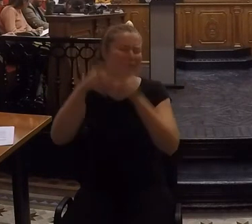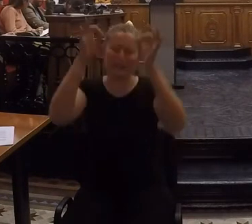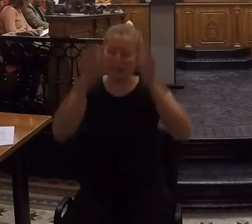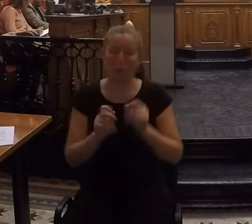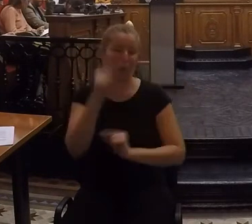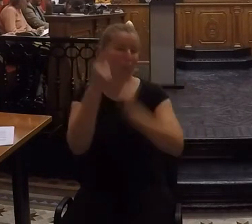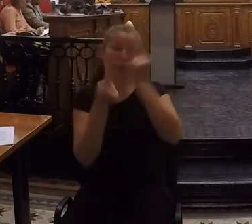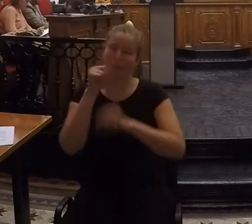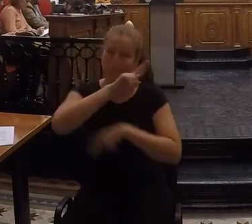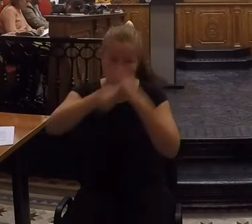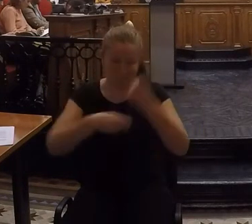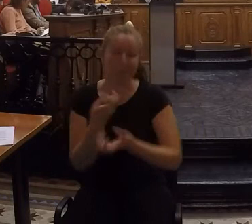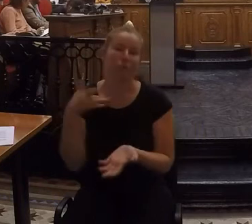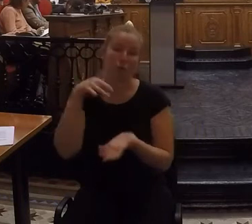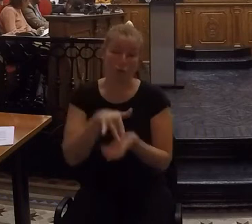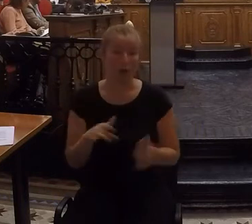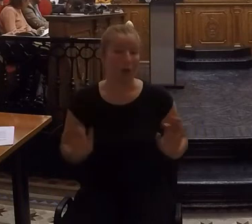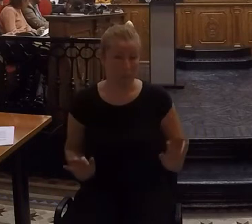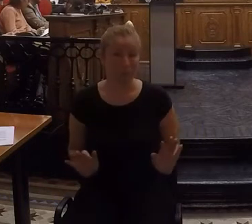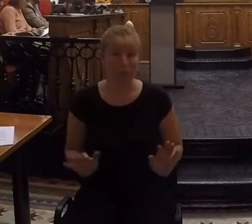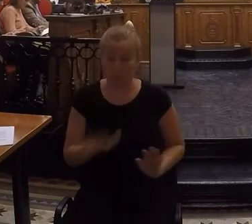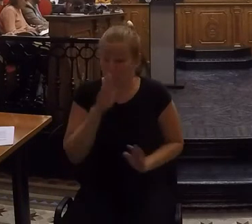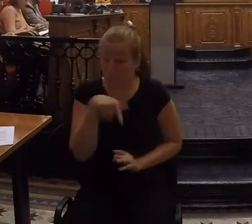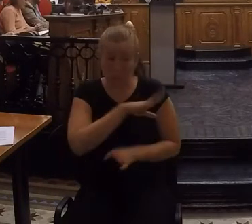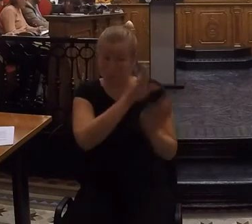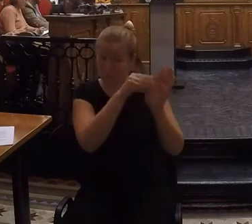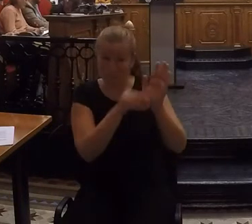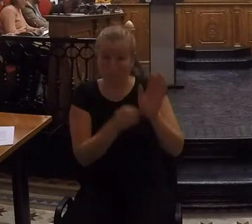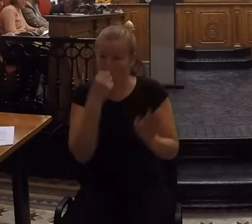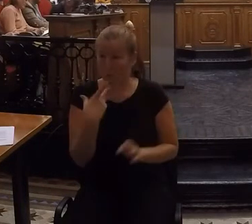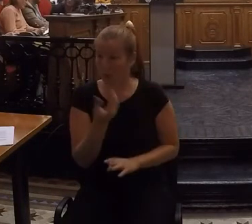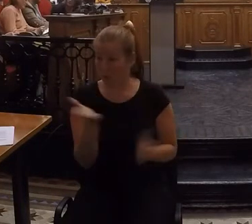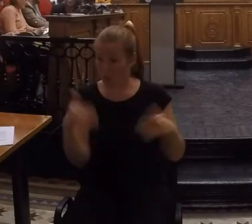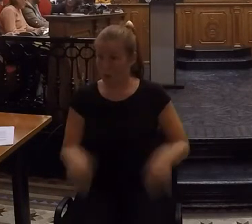presupuestos 2017, porque, como les digo, son un despropósito. Gracias.